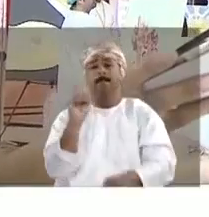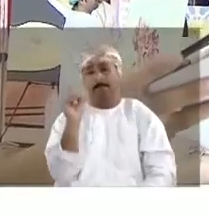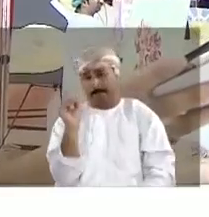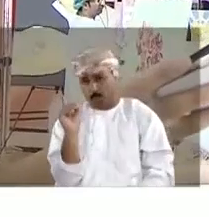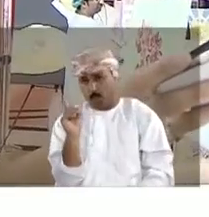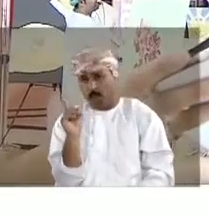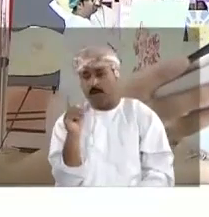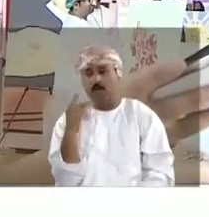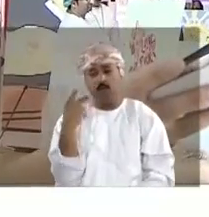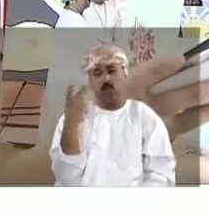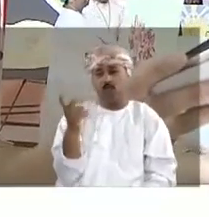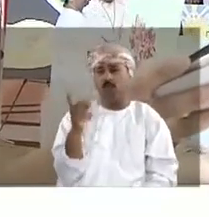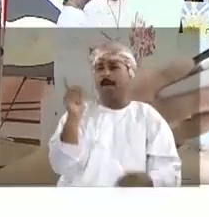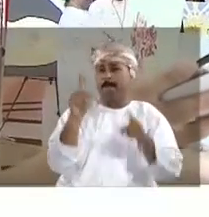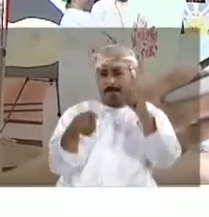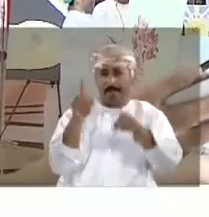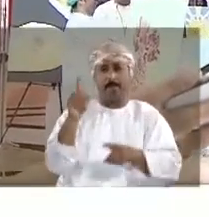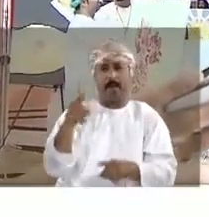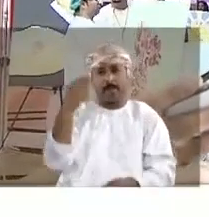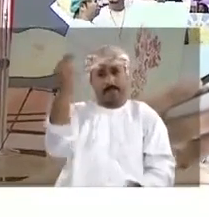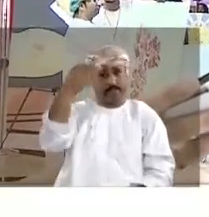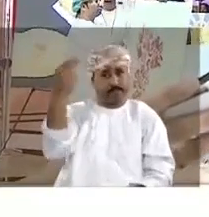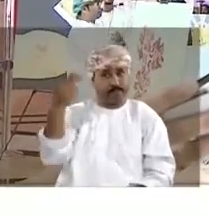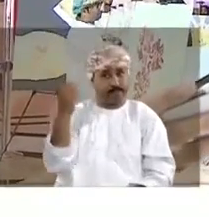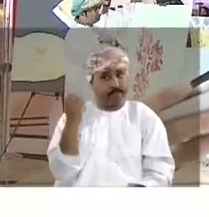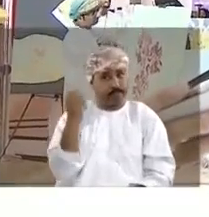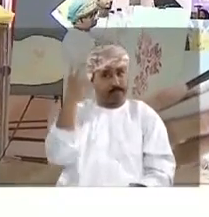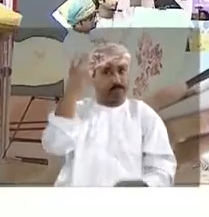وأيضا نظرنا إلى بعض إبداعات هذيل